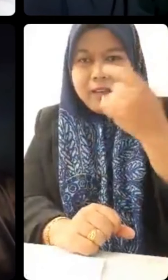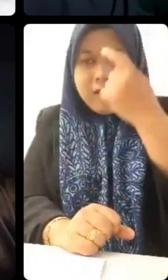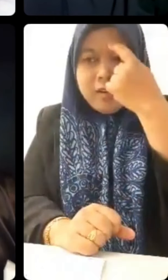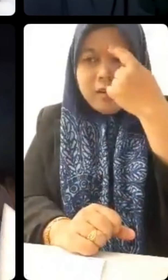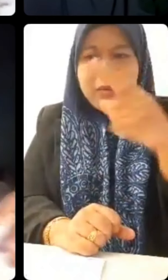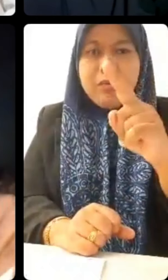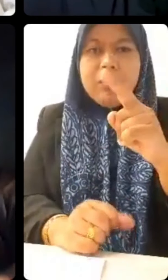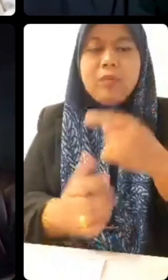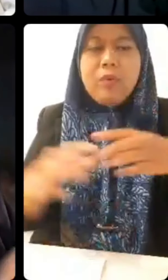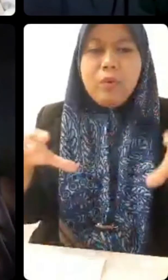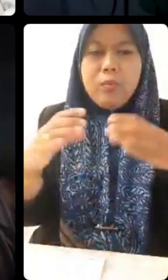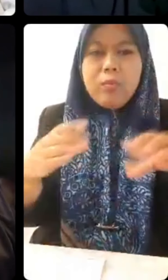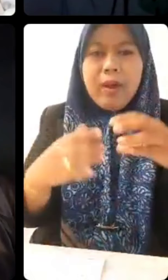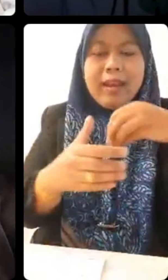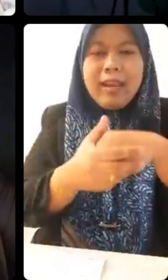Silakan Cik Anis.